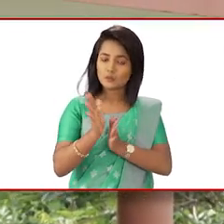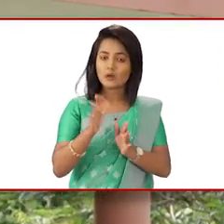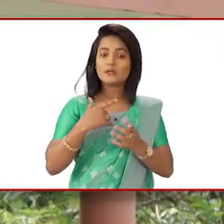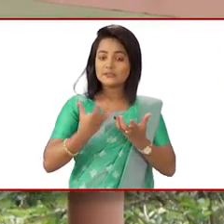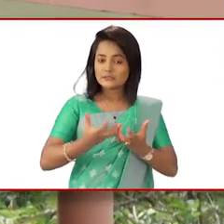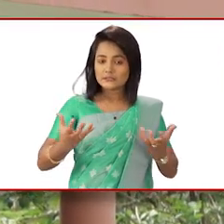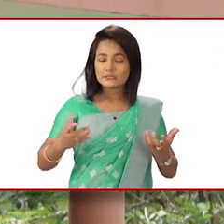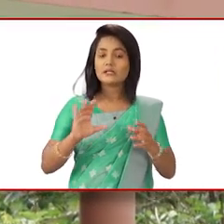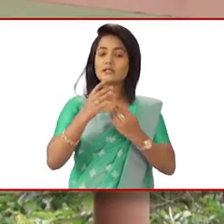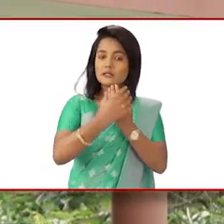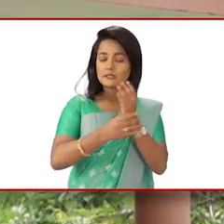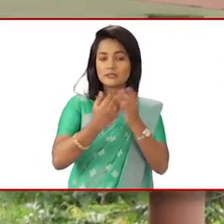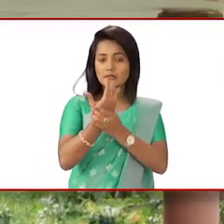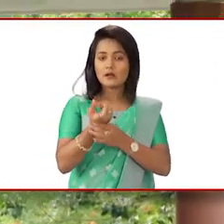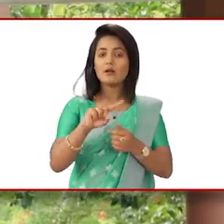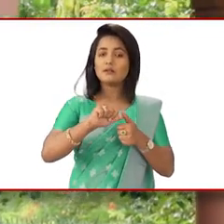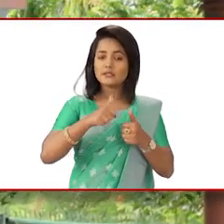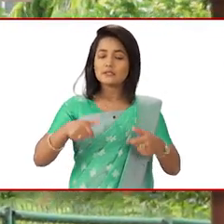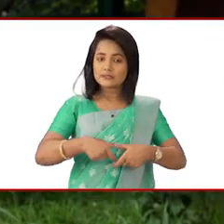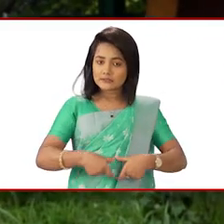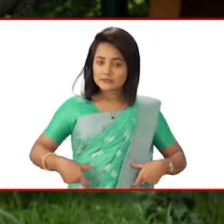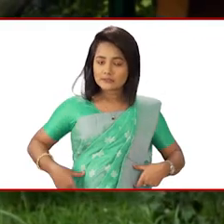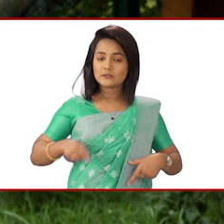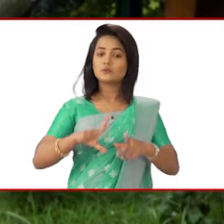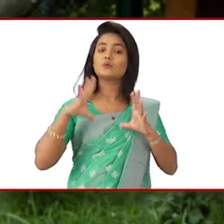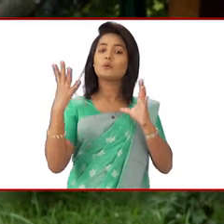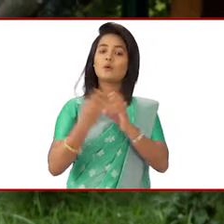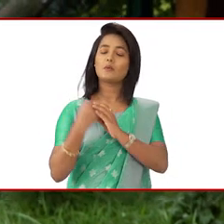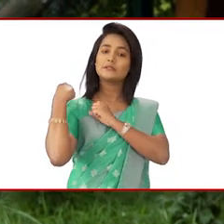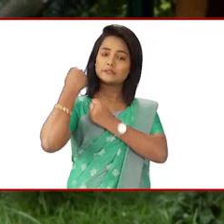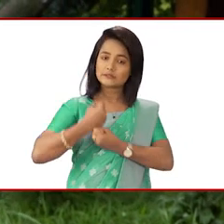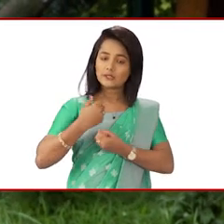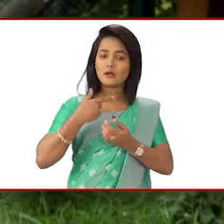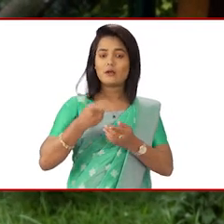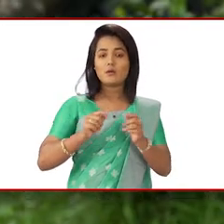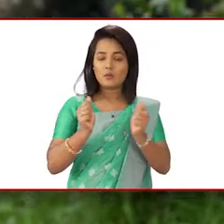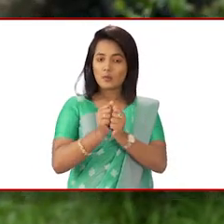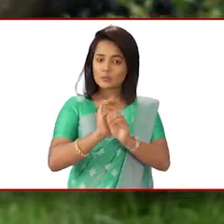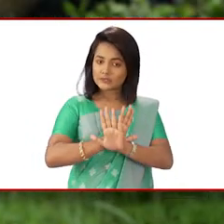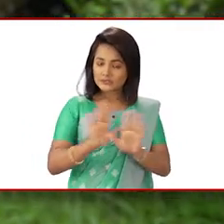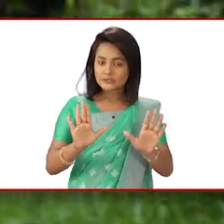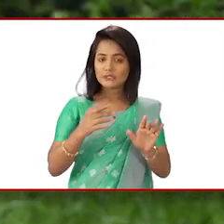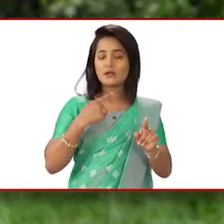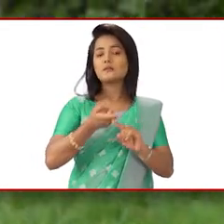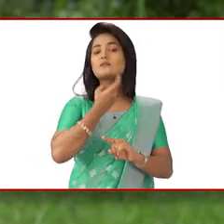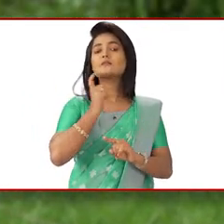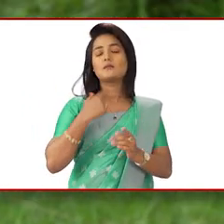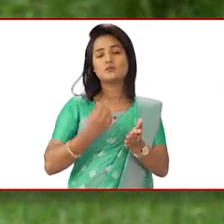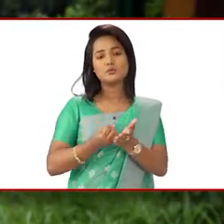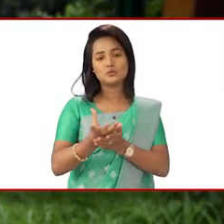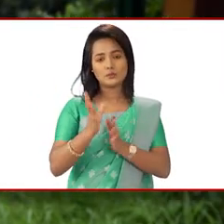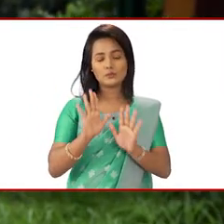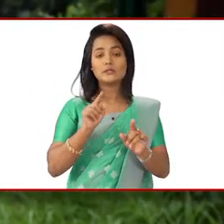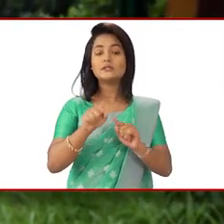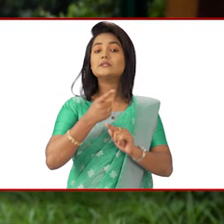যে ওয়ার্মআপ প্রয়োজন একজন অ্যাথলেটের জন্য, জিনিসগুলো বেল্ট এগুলোকে ক্যারি করি এবং ট্রেনিং থাকলে ওই ট্রেনিং করে শুরু করি। আমি ভালো ট্রেনিং ওয়ার্মআপ প্রয়োজন